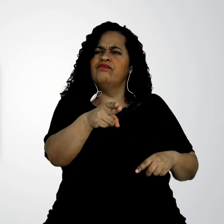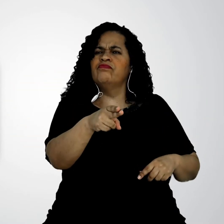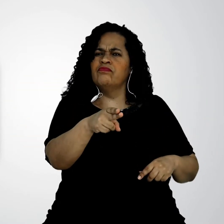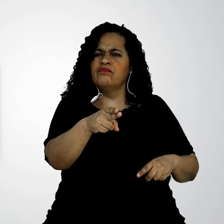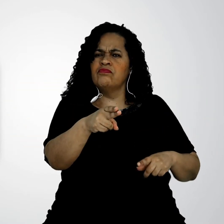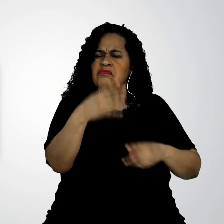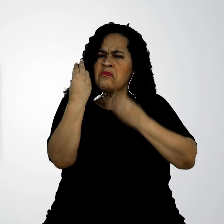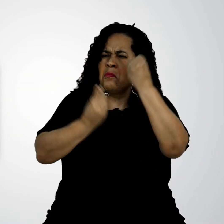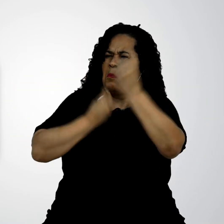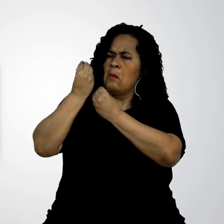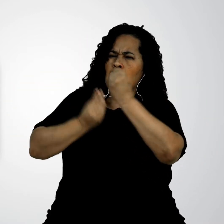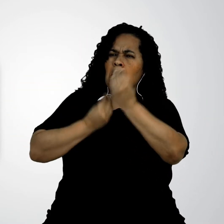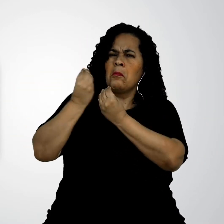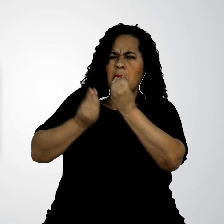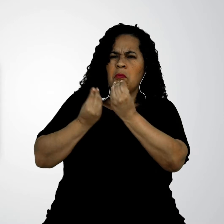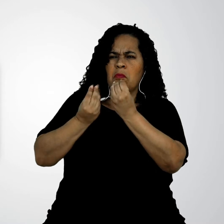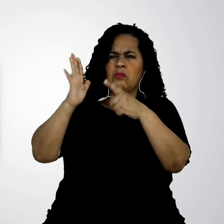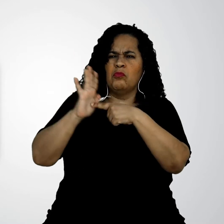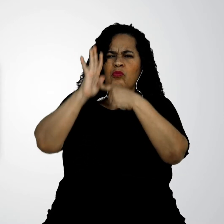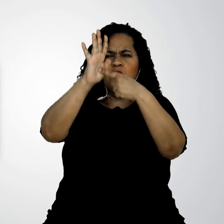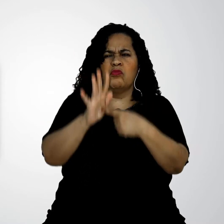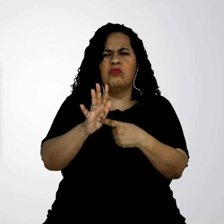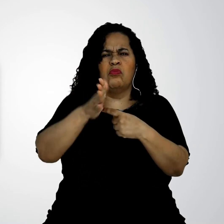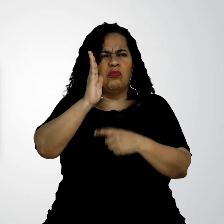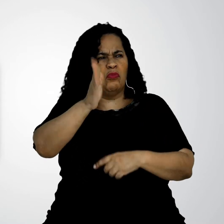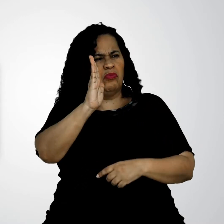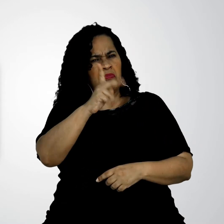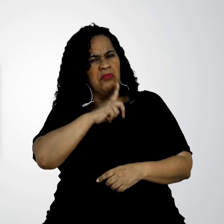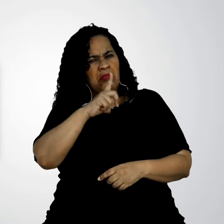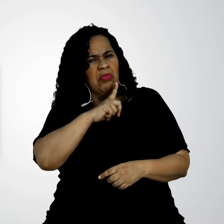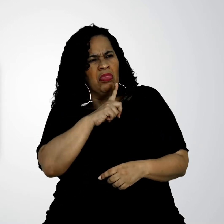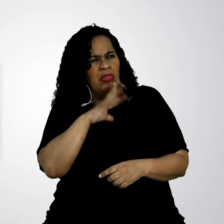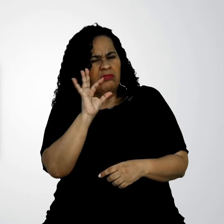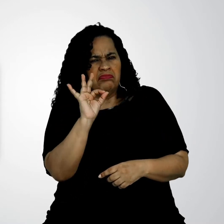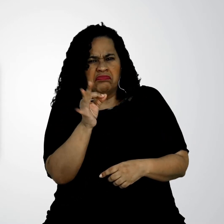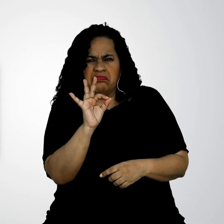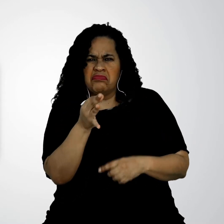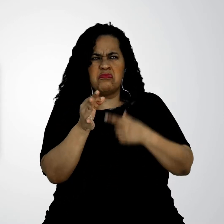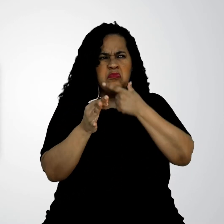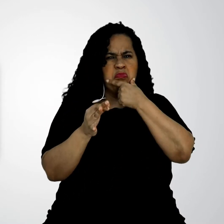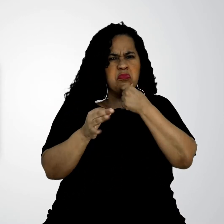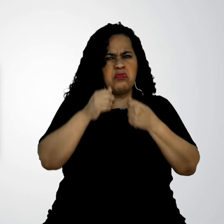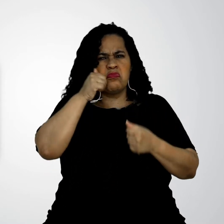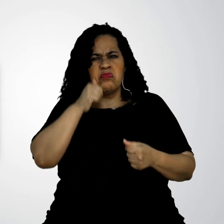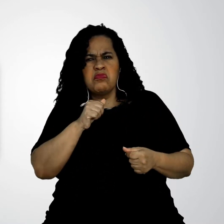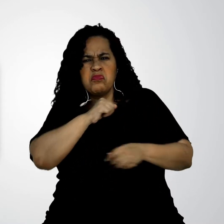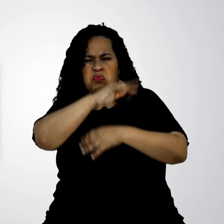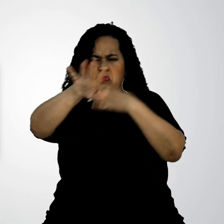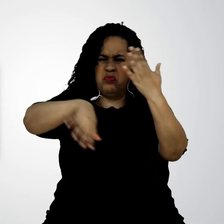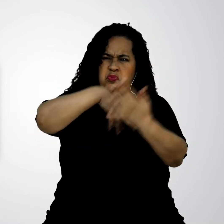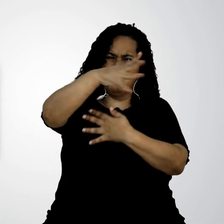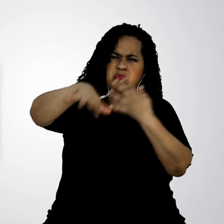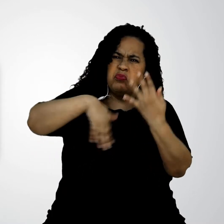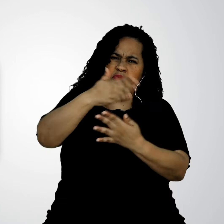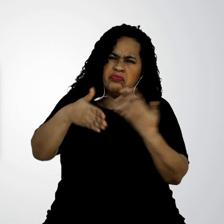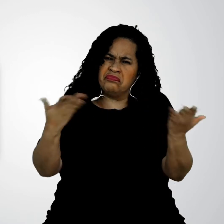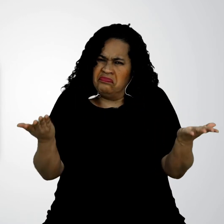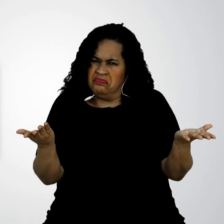pronta, né, que define o ser humano a partir do sexo, da questão biológica. E eles desprendem o ser humano dessa